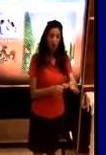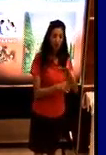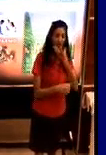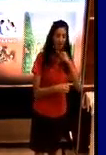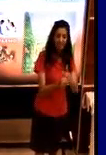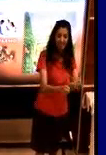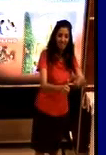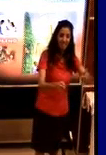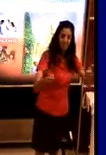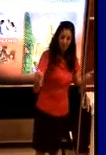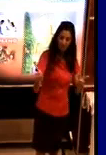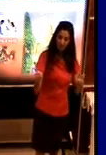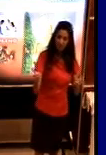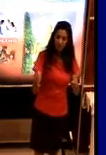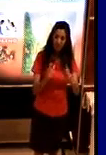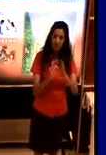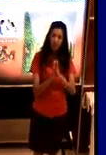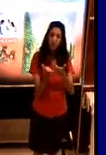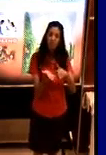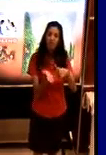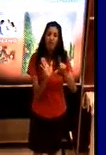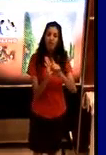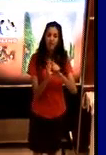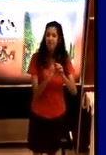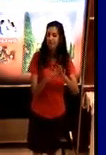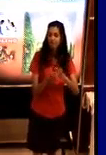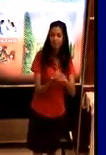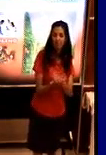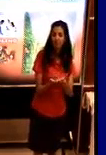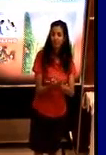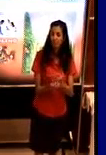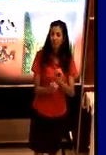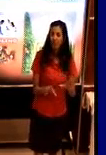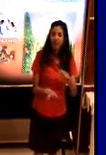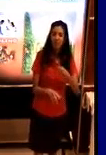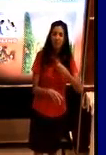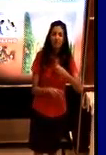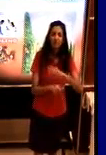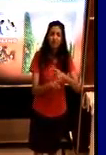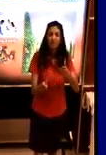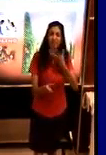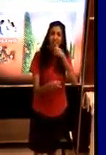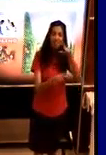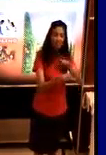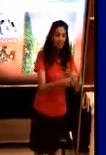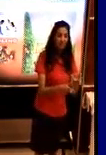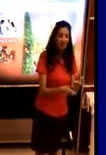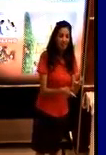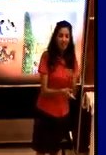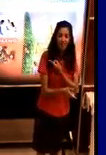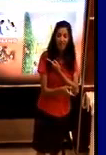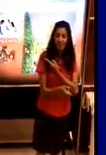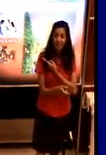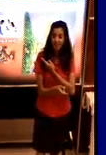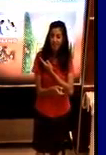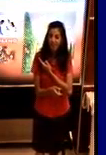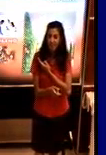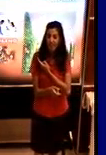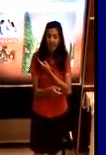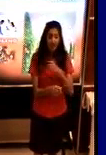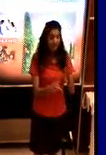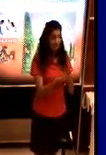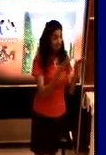ajenos a los pactos de la promesa, sin esperanza y sin Dios, ¿dónde? Dice, en el